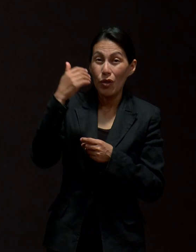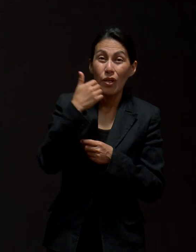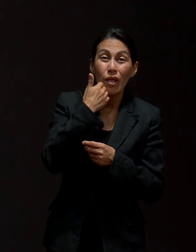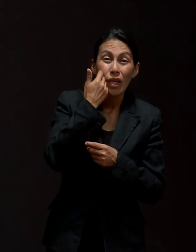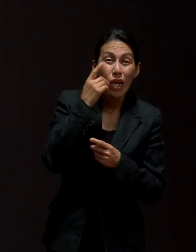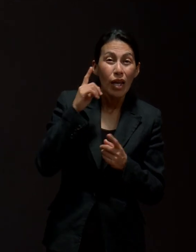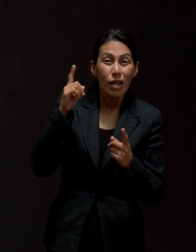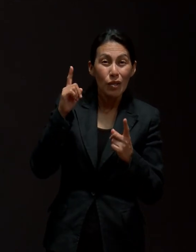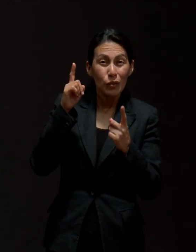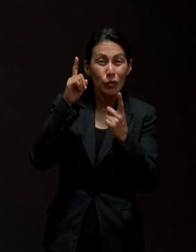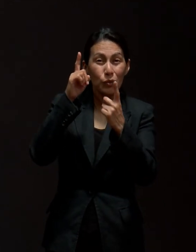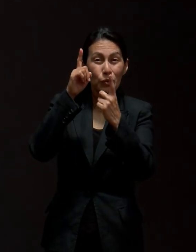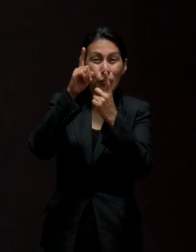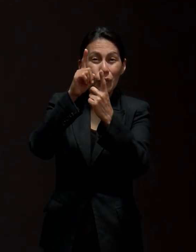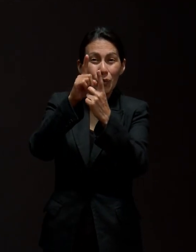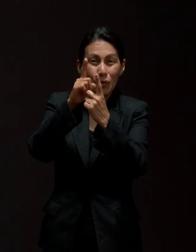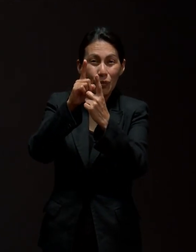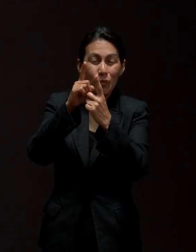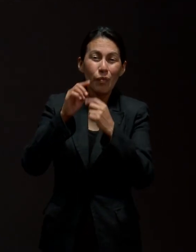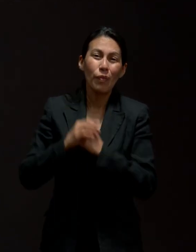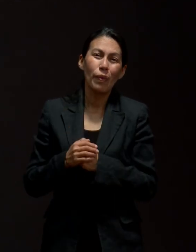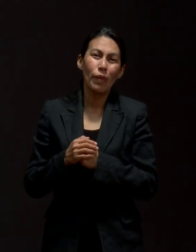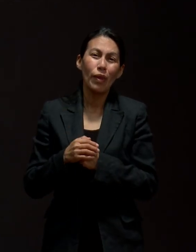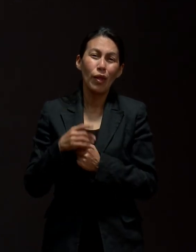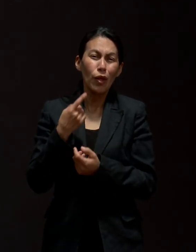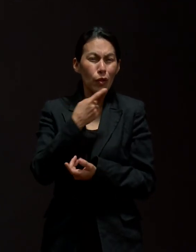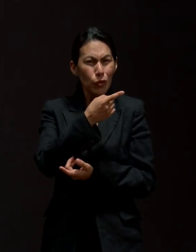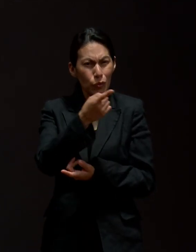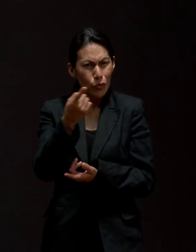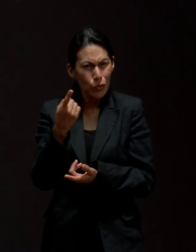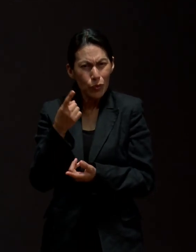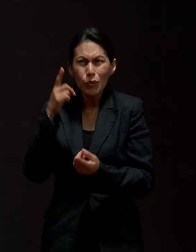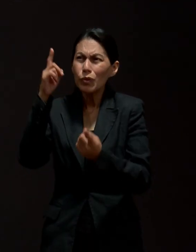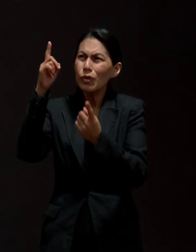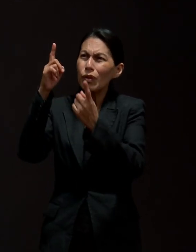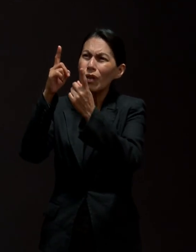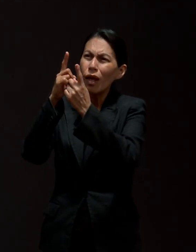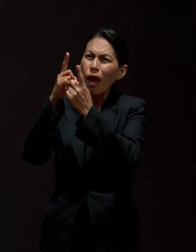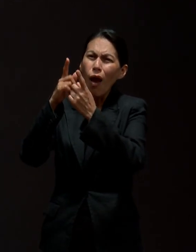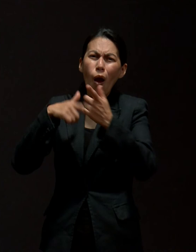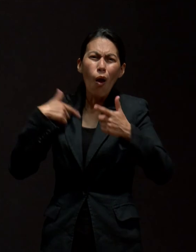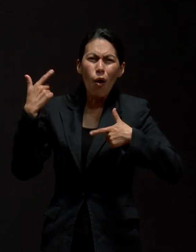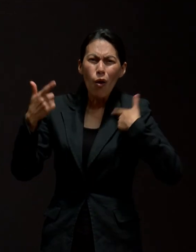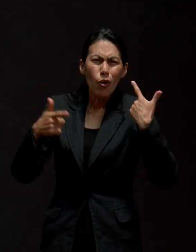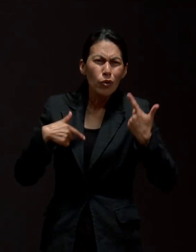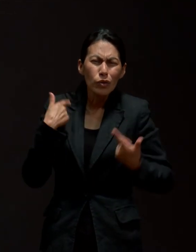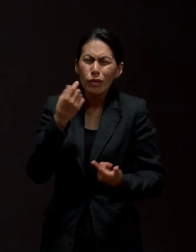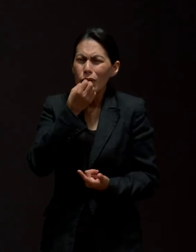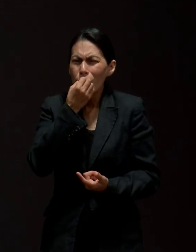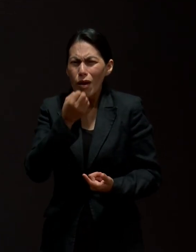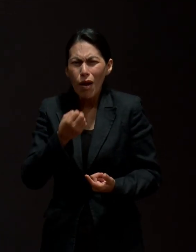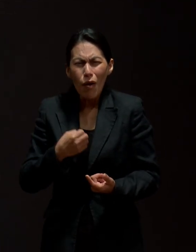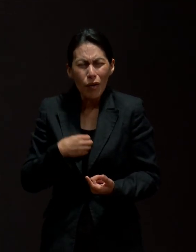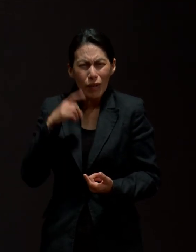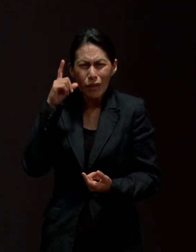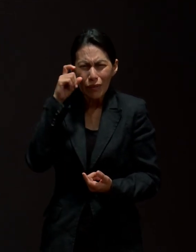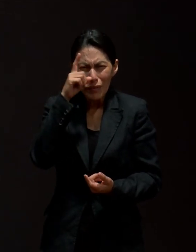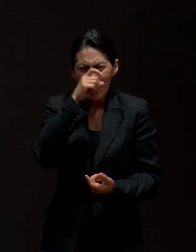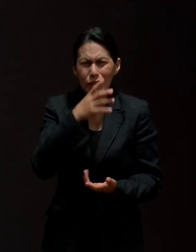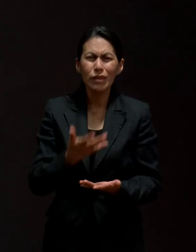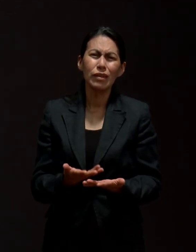presencia y al tenerlo a Él, tenemos gozo. Aún en medio de las dificultades, ¿verdad? Como dice Filipenses.